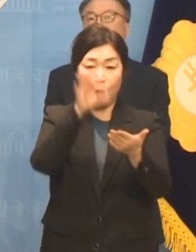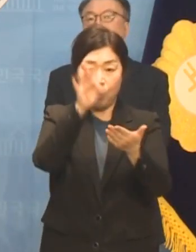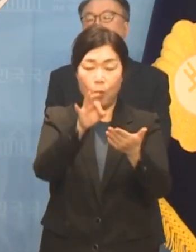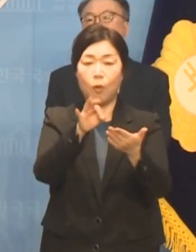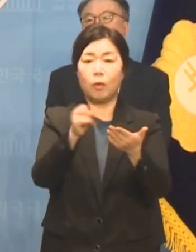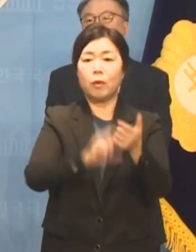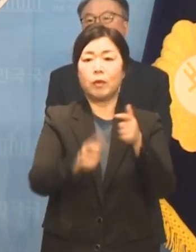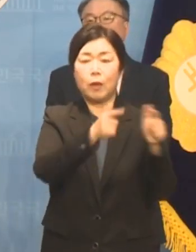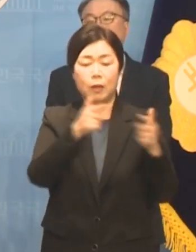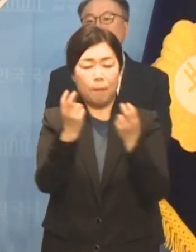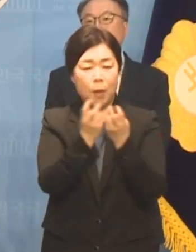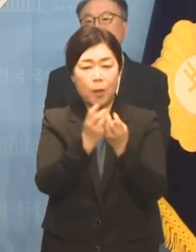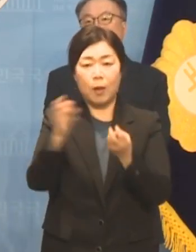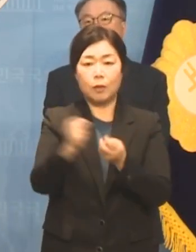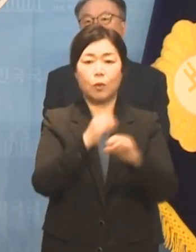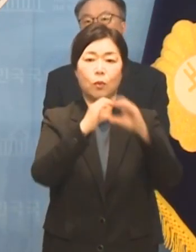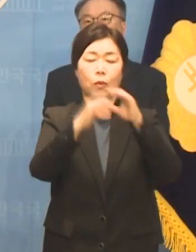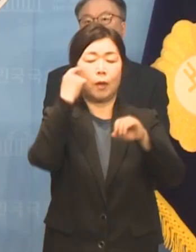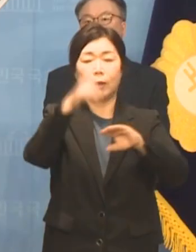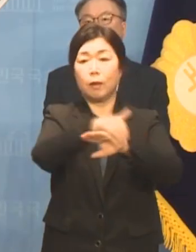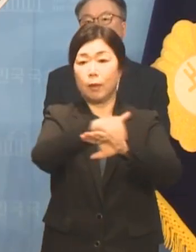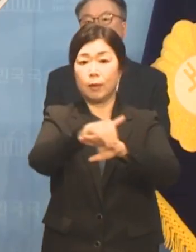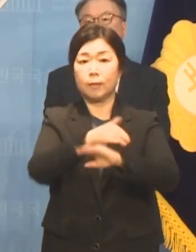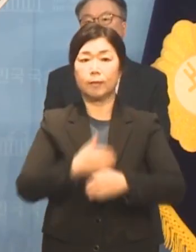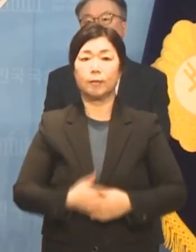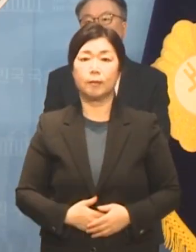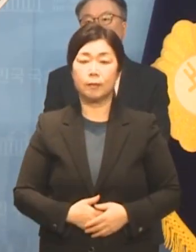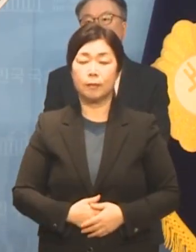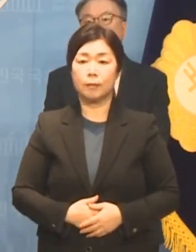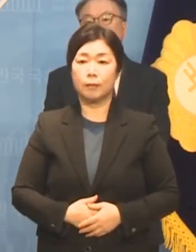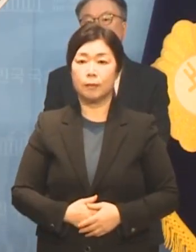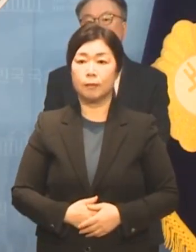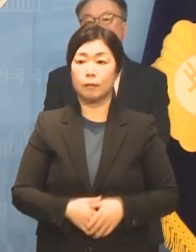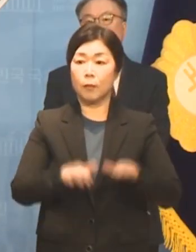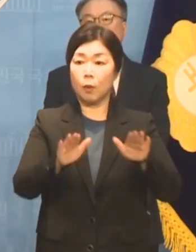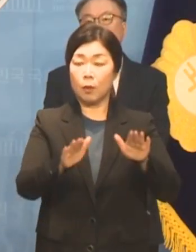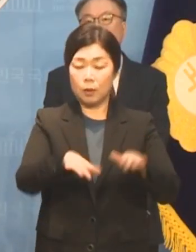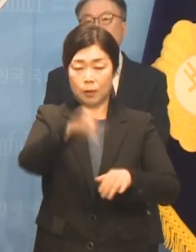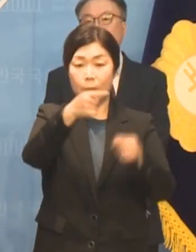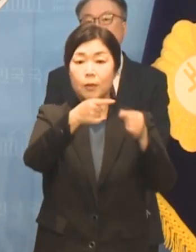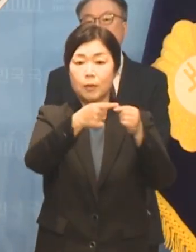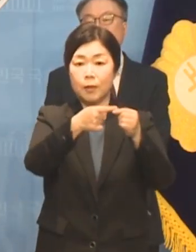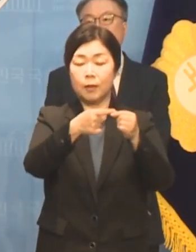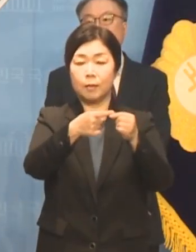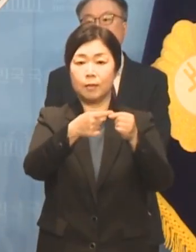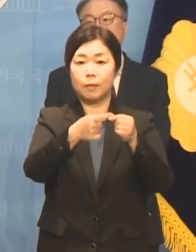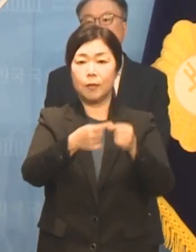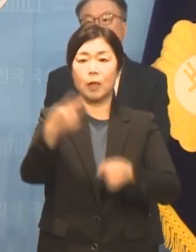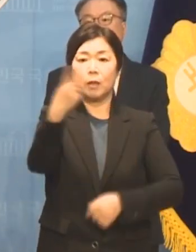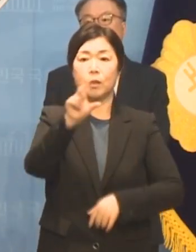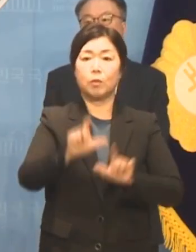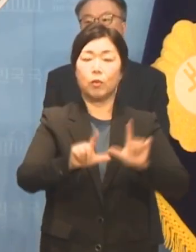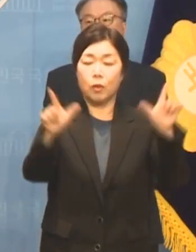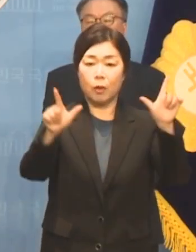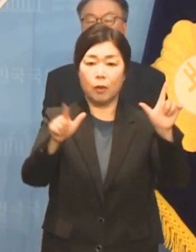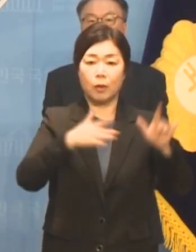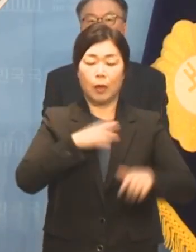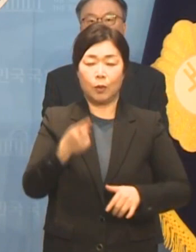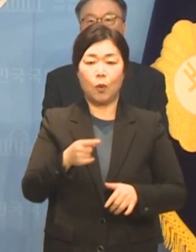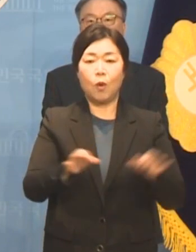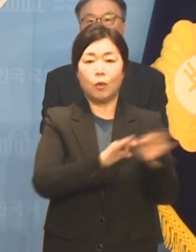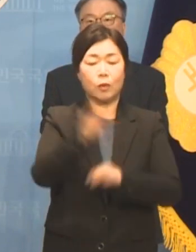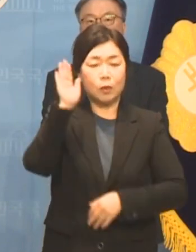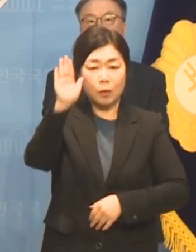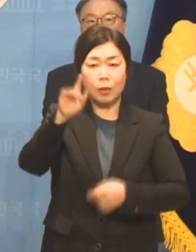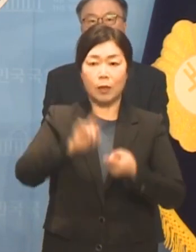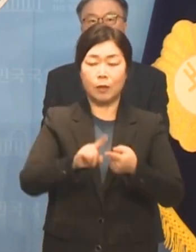있도록 다양한 방식으로 소통할 계획입니다. 오늘은 그 첫 번째 자리로 2025년 나보 경제 전망에